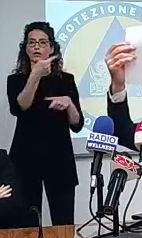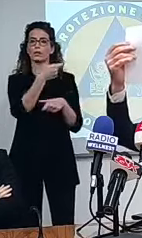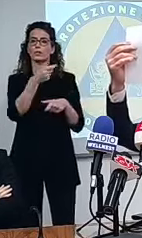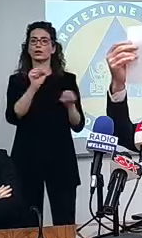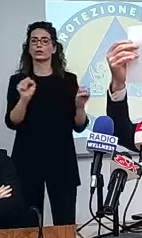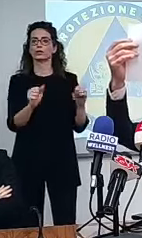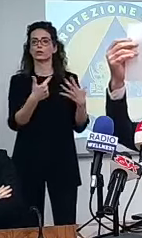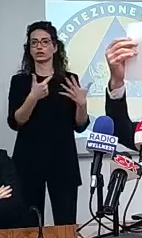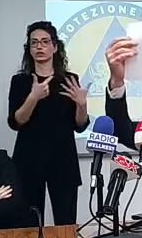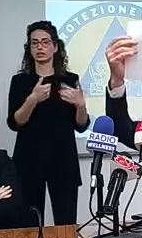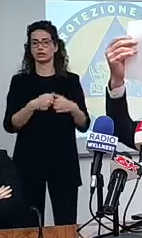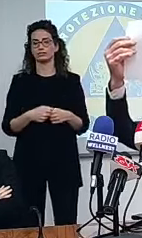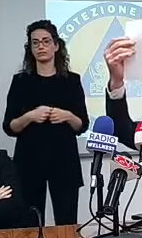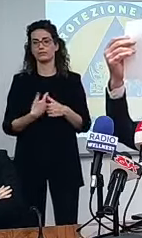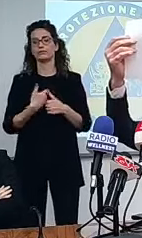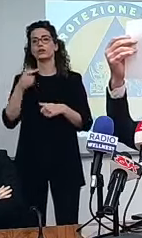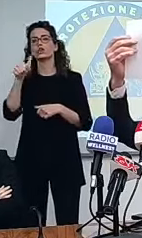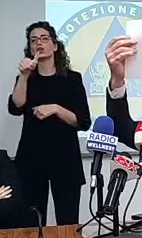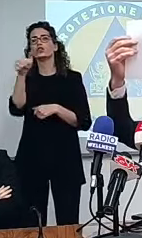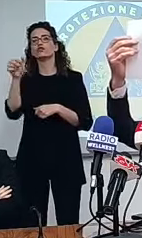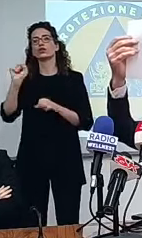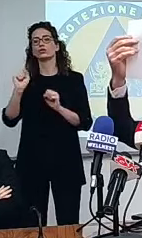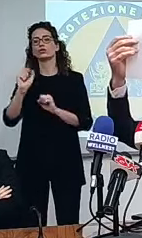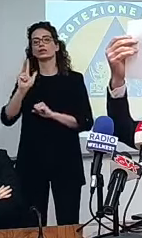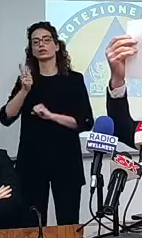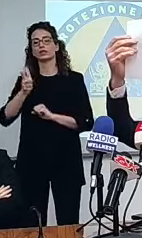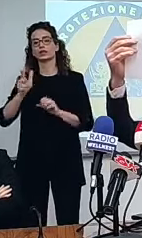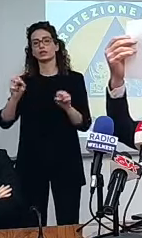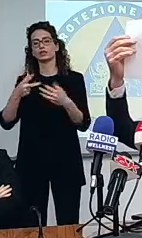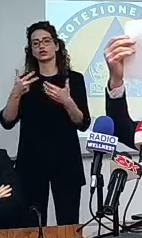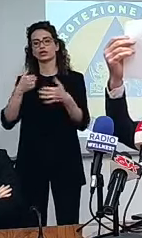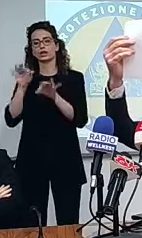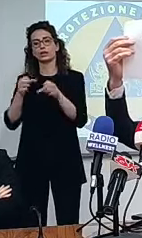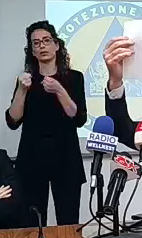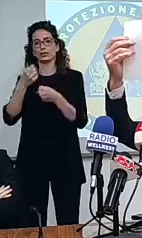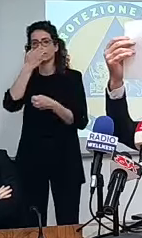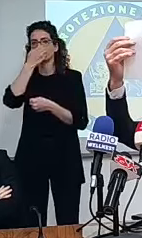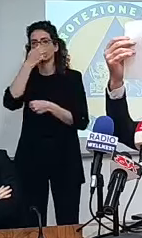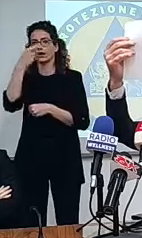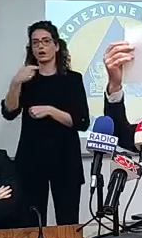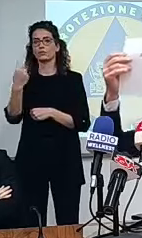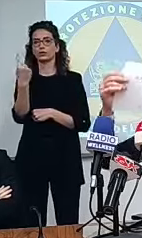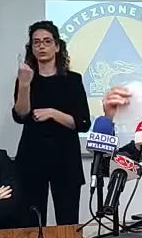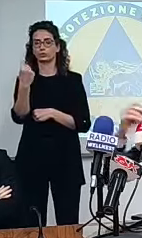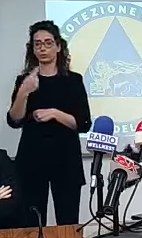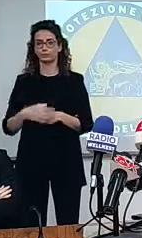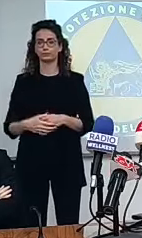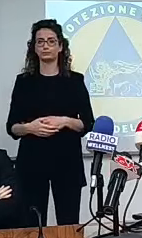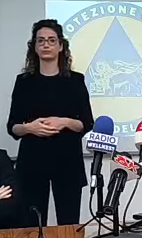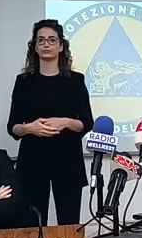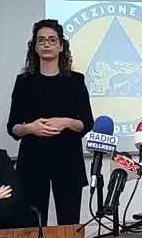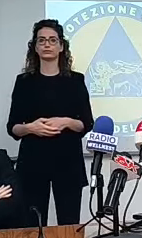meno 17, e 113 in terapia intensiva, meno 1.